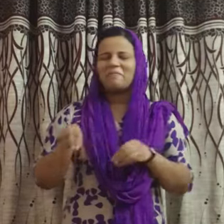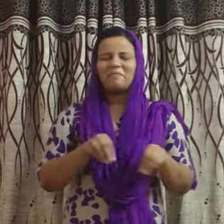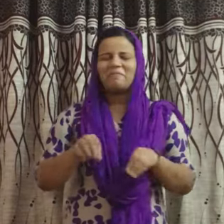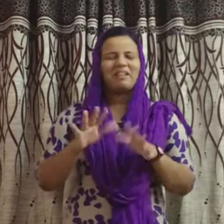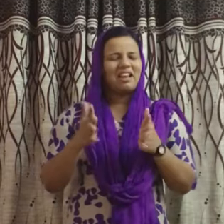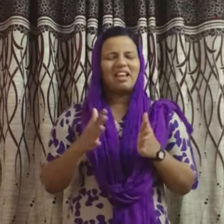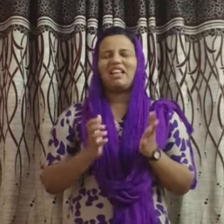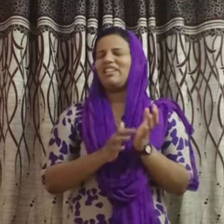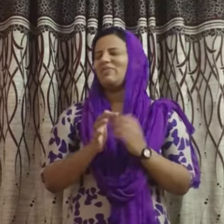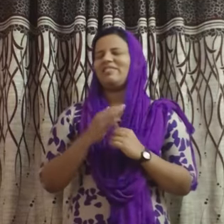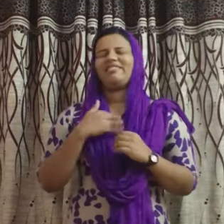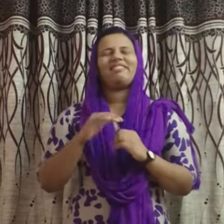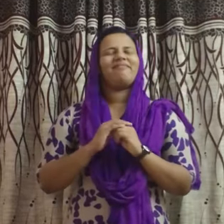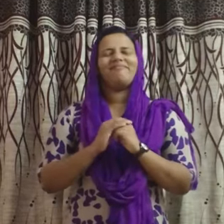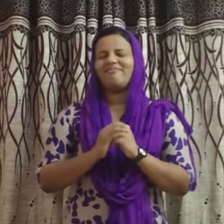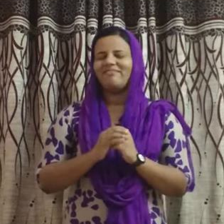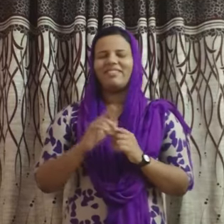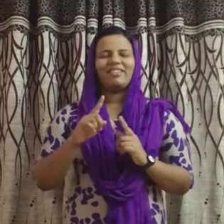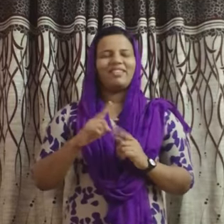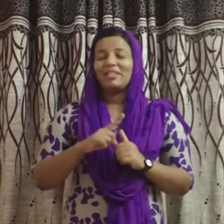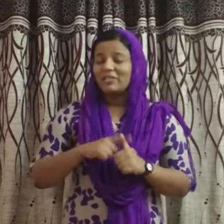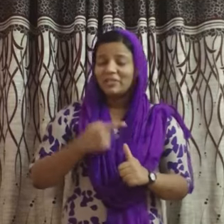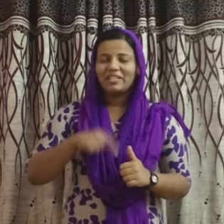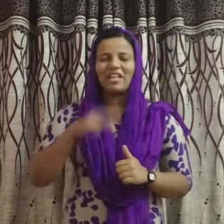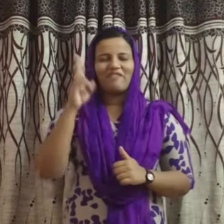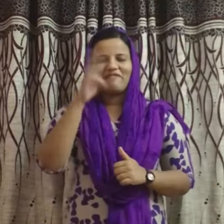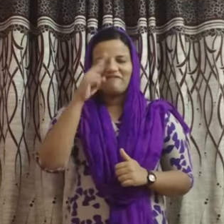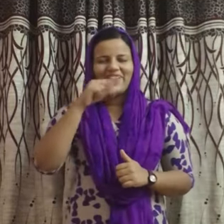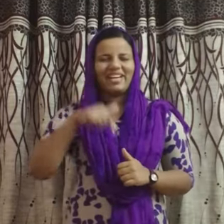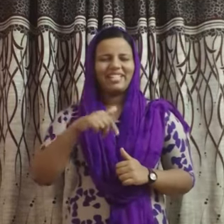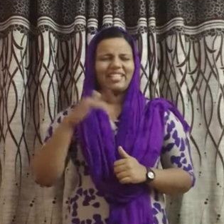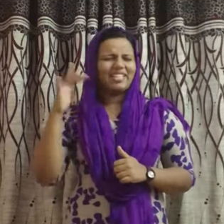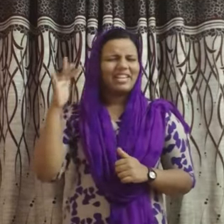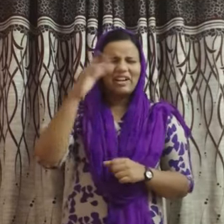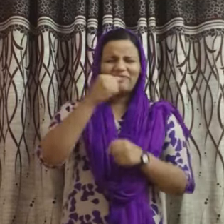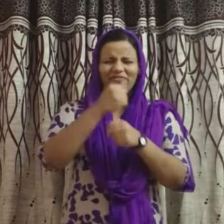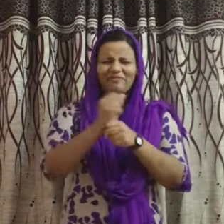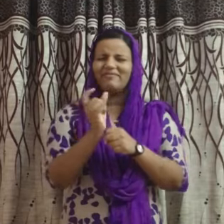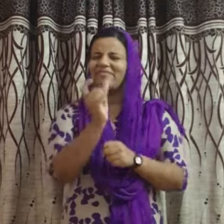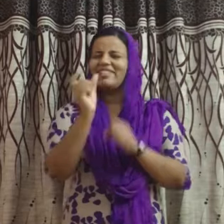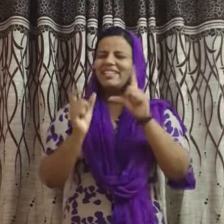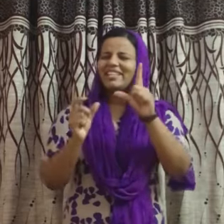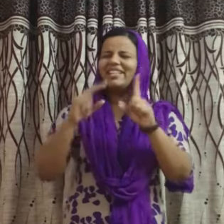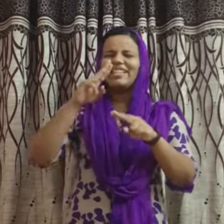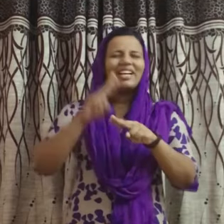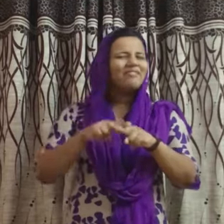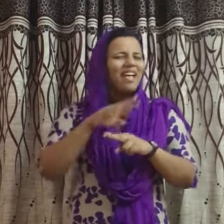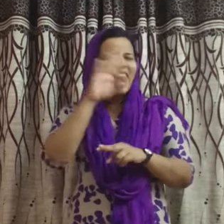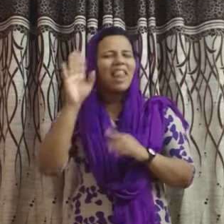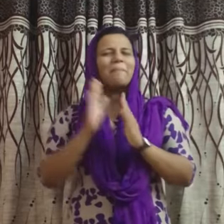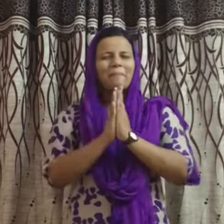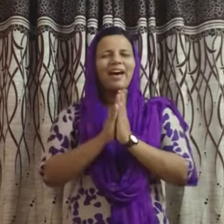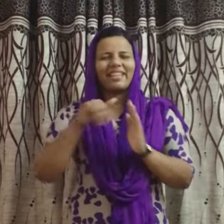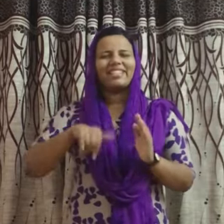വീണ്ടും ഞങ്ങളങ്ങെ ആരാധിക്കുന്നു, സ്തുതിക്കുന്നു. പ്രത്യേകിച്ച് ഇന്ന് വെള്ളിയാഴ്ചയാണല്ലോ മിഡിൽ ഈസ്റ്റിലൊക്കെ നടക്കുന്ന സഭാരാധനകളെ കർത്താവ് അനുഗ്രഹിക്കണമേ. എല്ലായിടത്തും ദൈവത്തിൻ്റെ